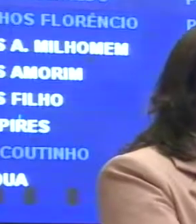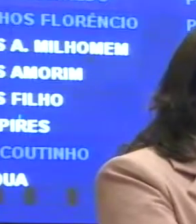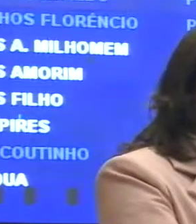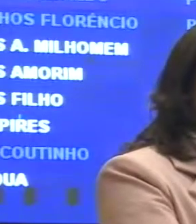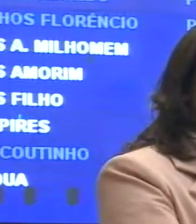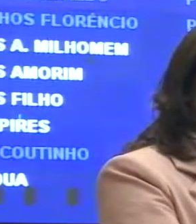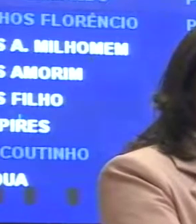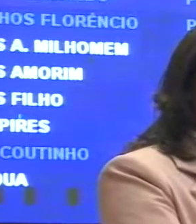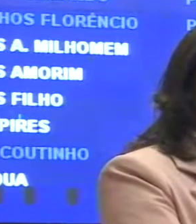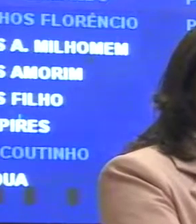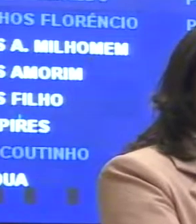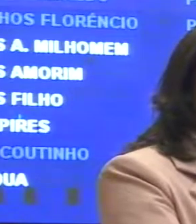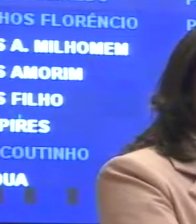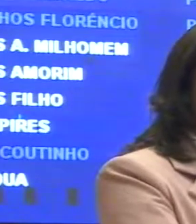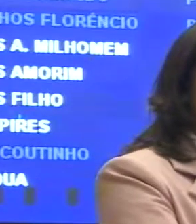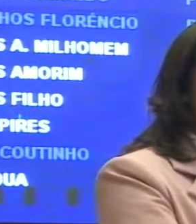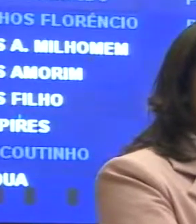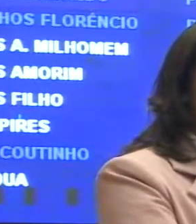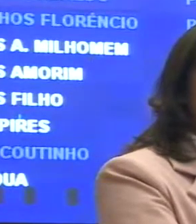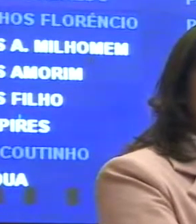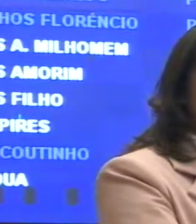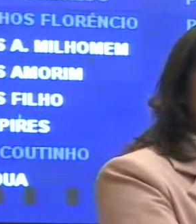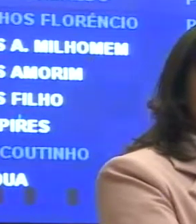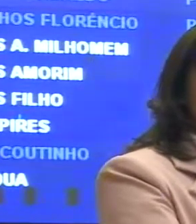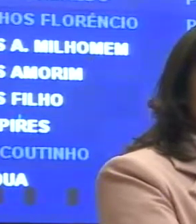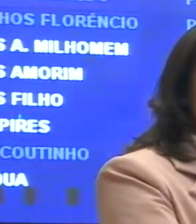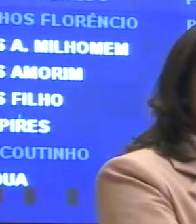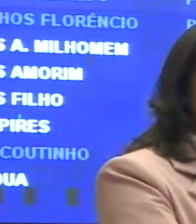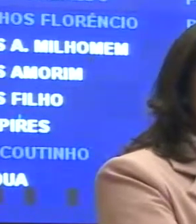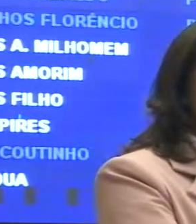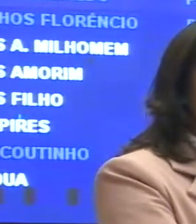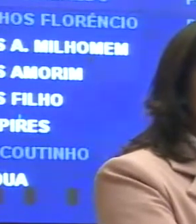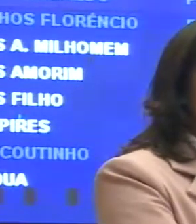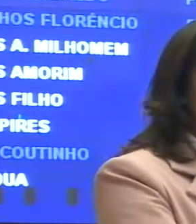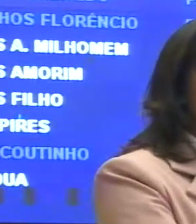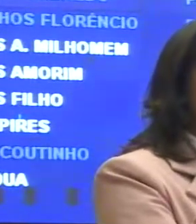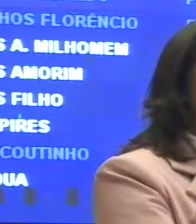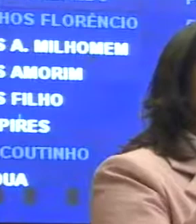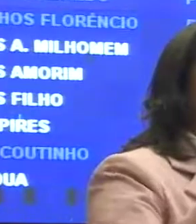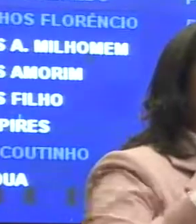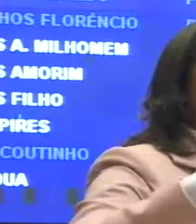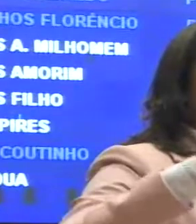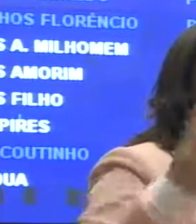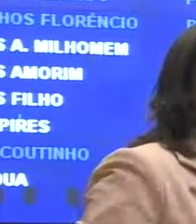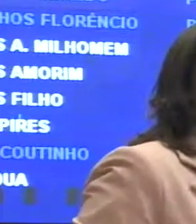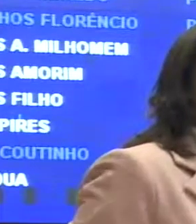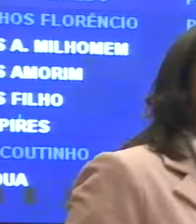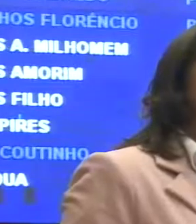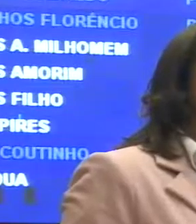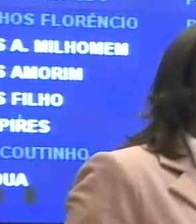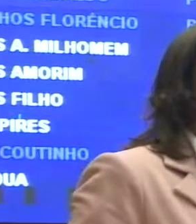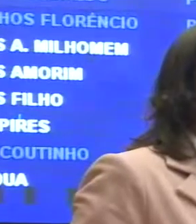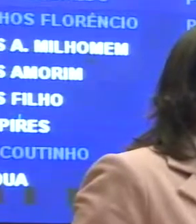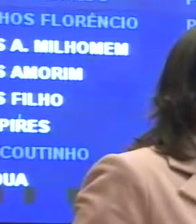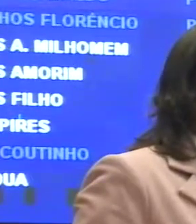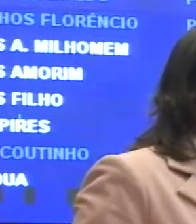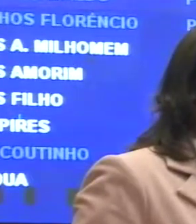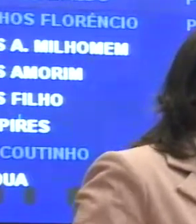casa, mais uma vez registrados, que, infelizmente, a resposta que o Senado, pela força